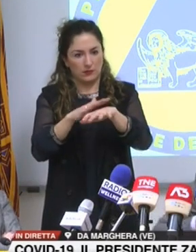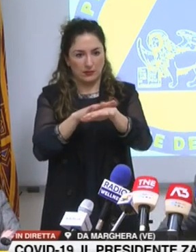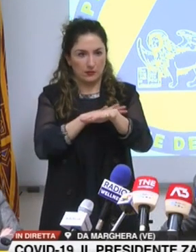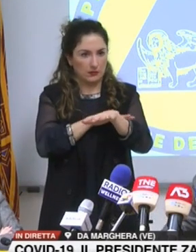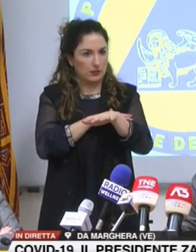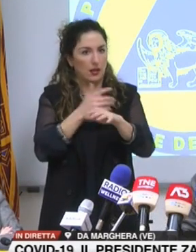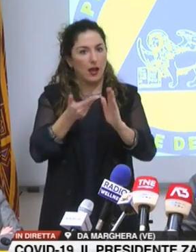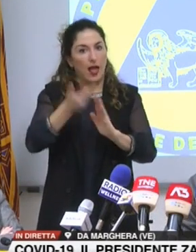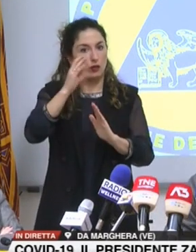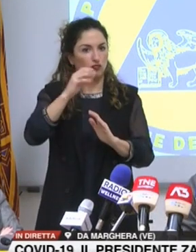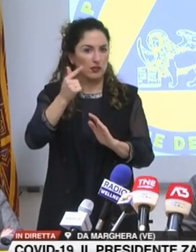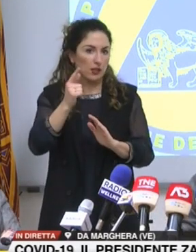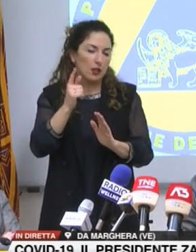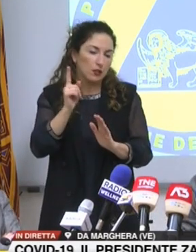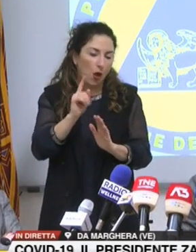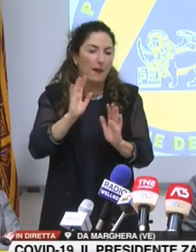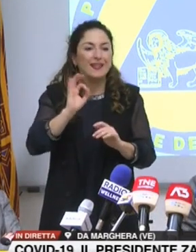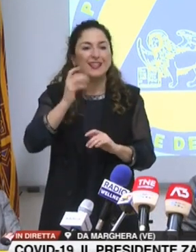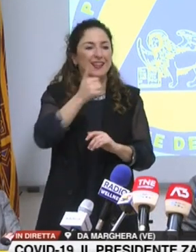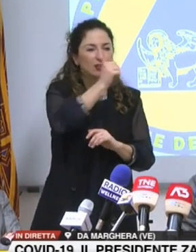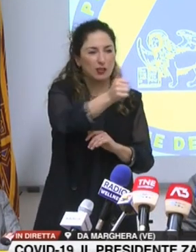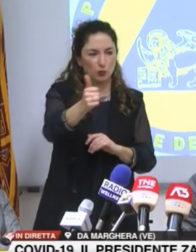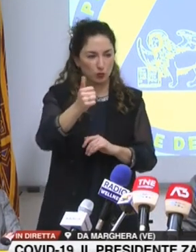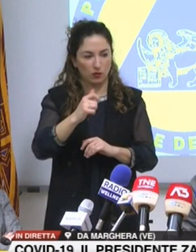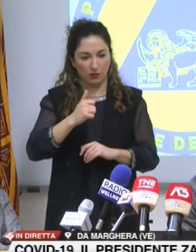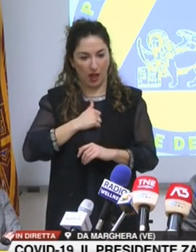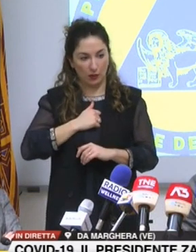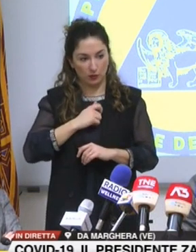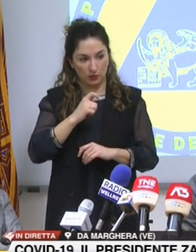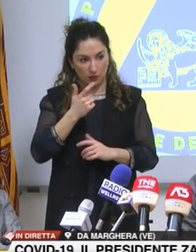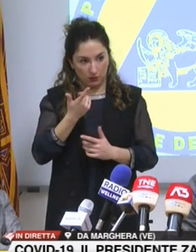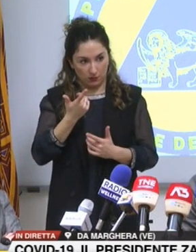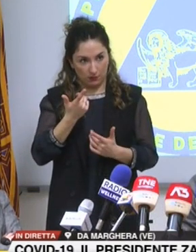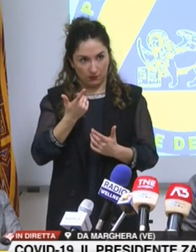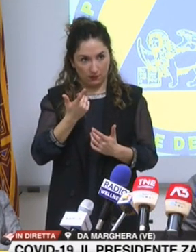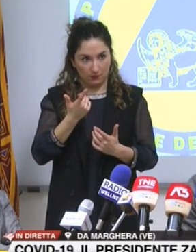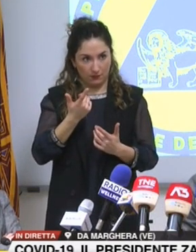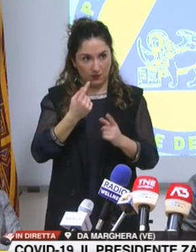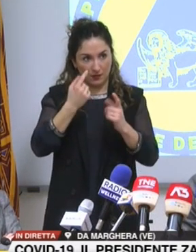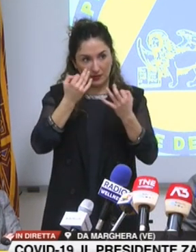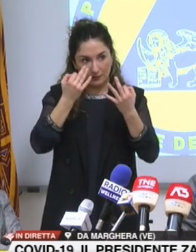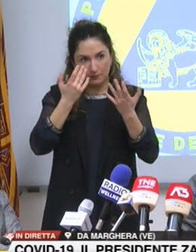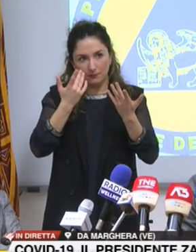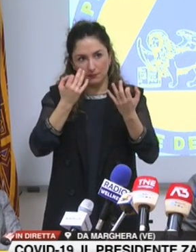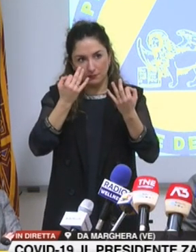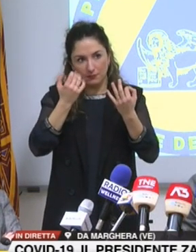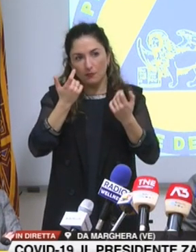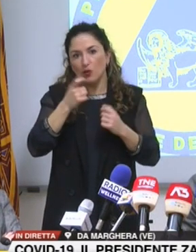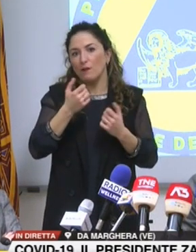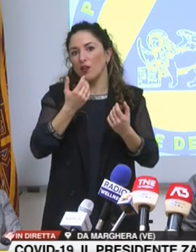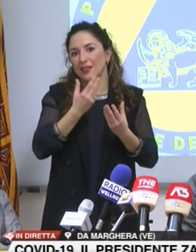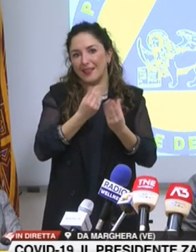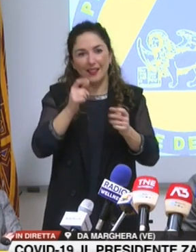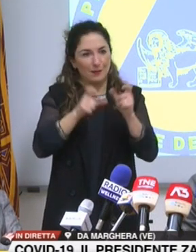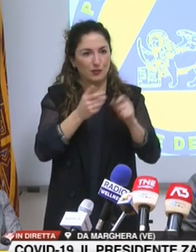ma se ognuno di noi si facesse fai da te, vi faccio una domanda, quanti positivi avremmo trovato che non sapevano di essere positivi?